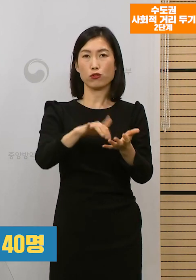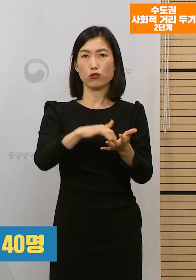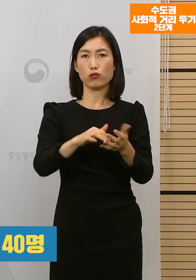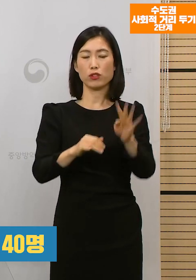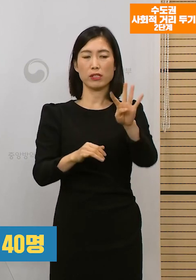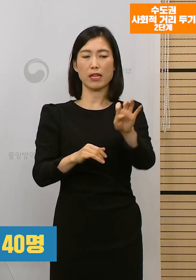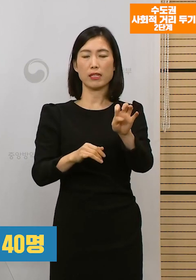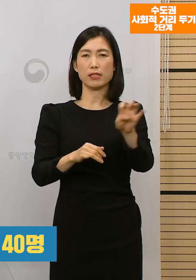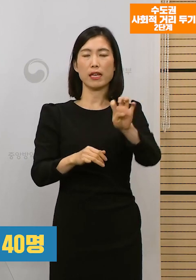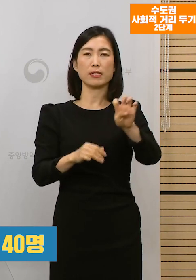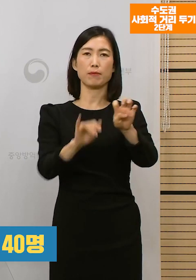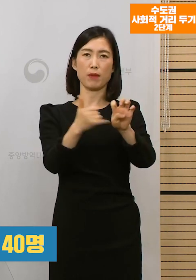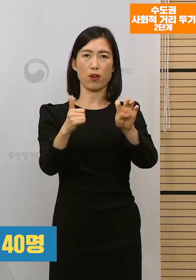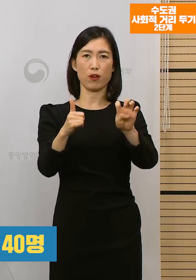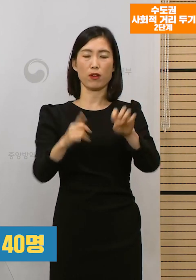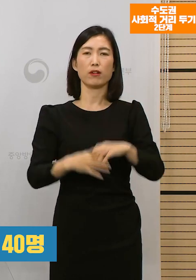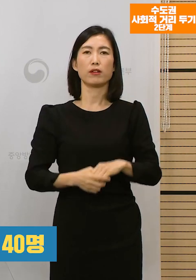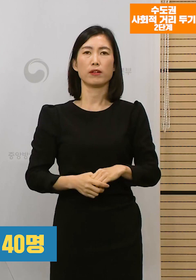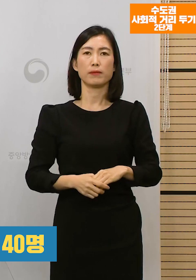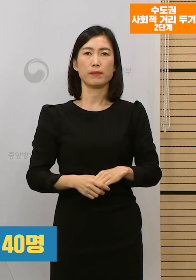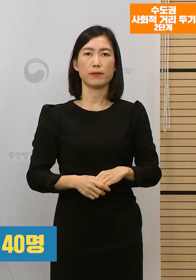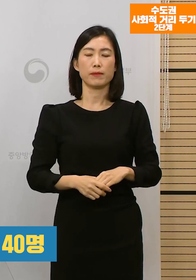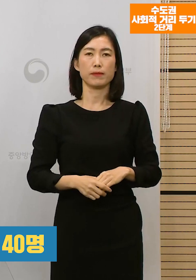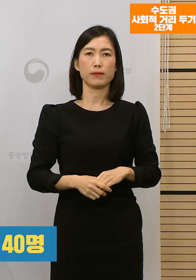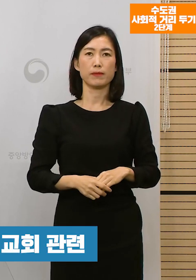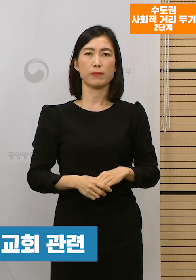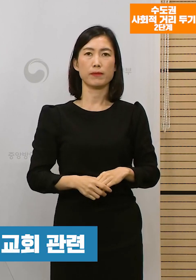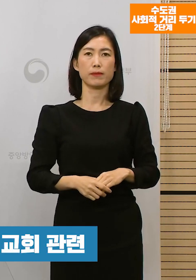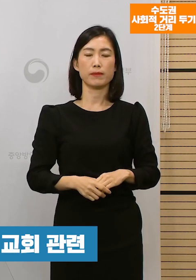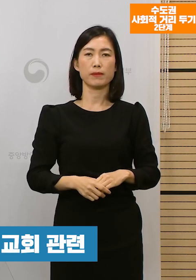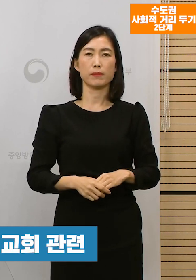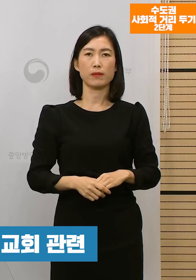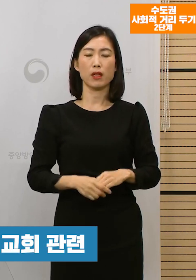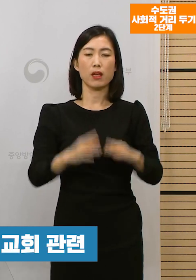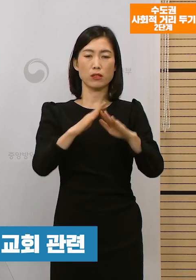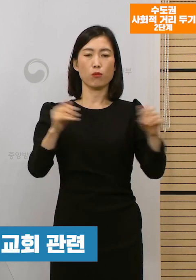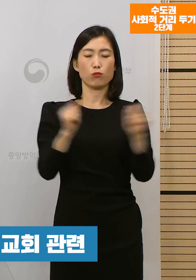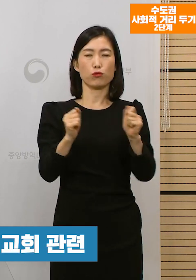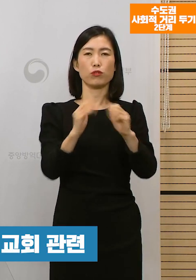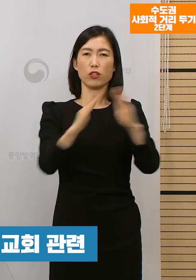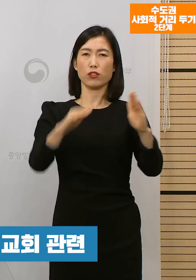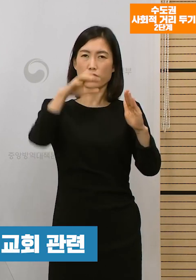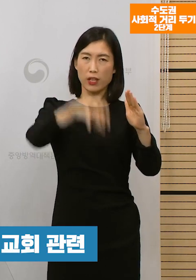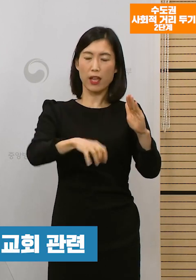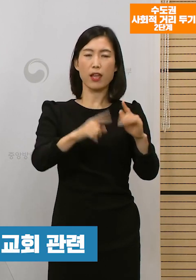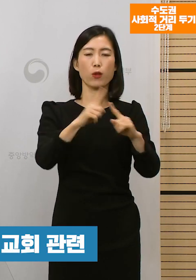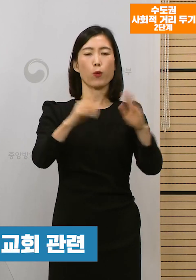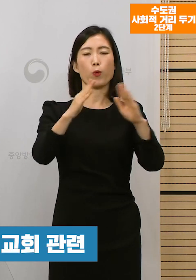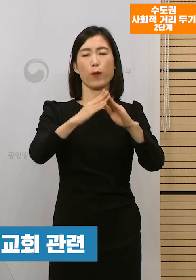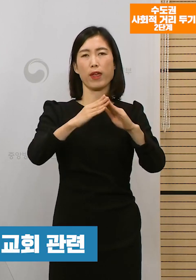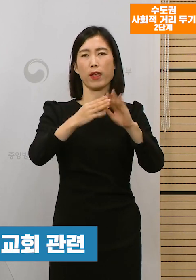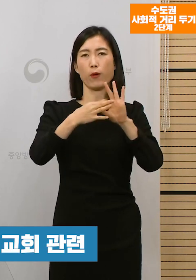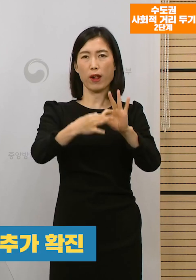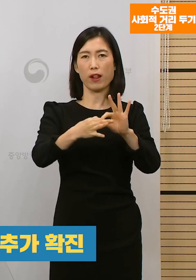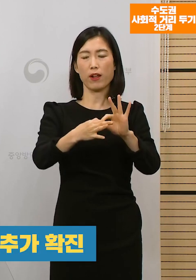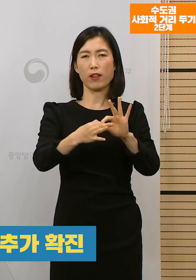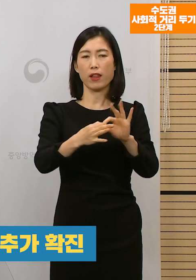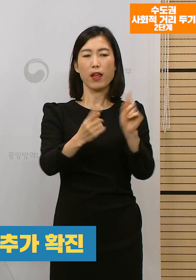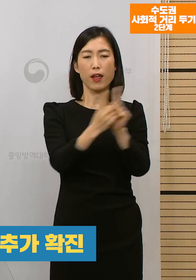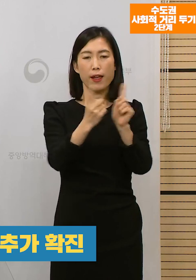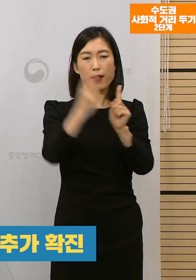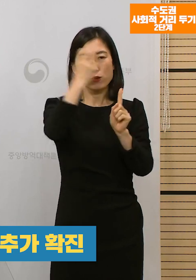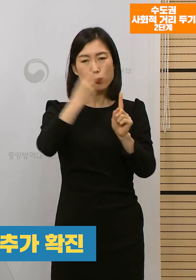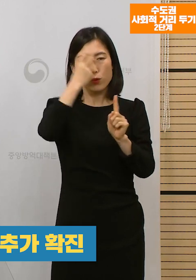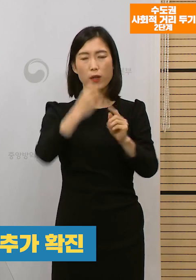누적 40명의 확진자가 발생했습니다. 전북 전주시 덕진구 교회와 관련해서